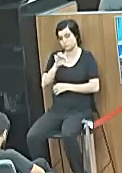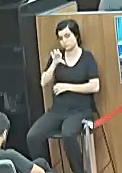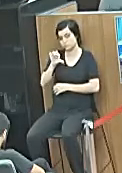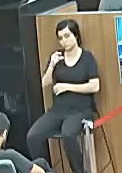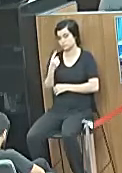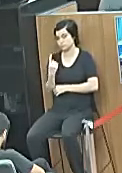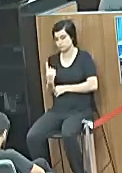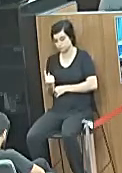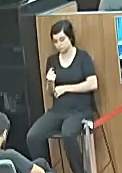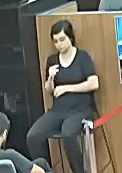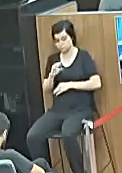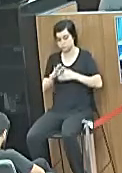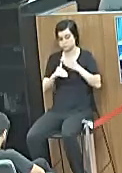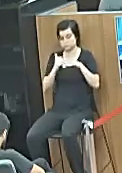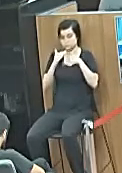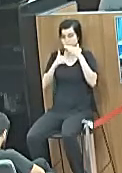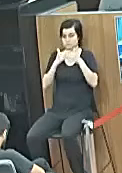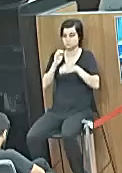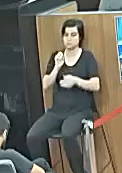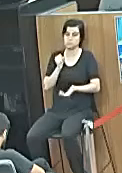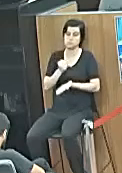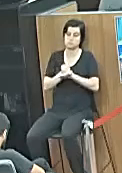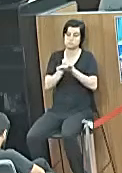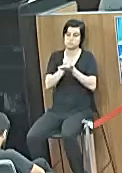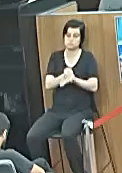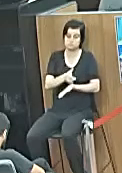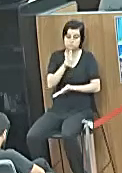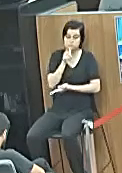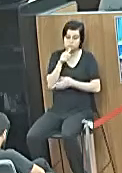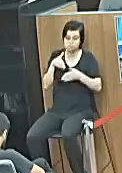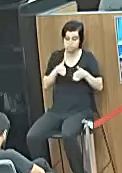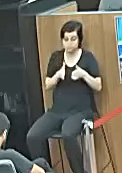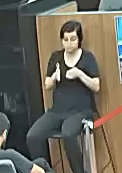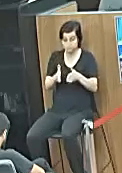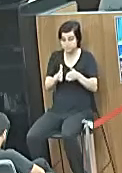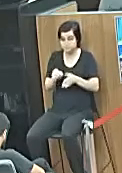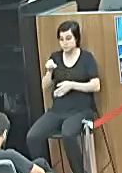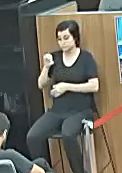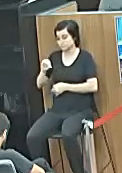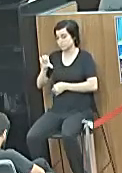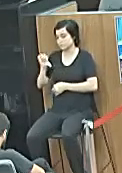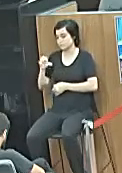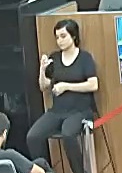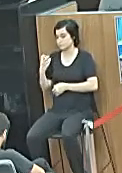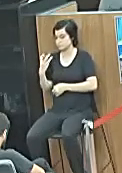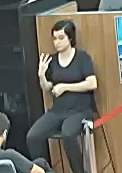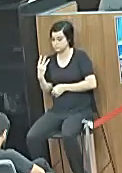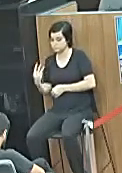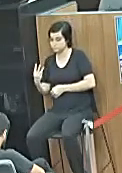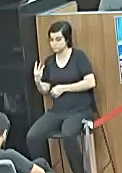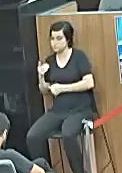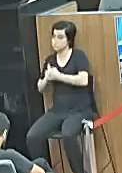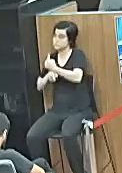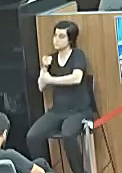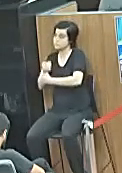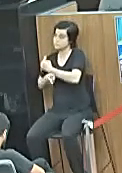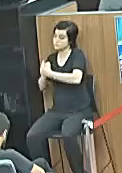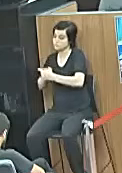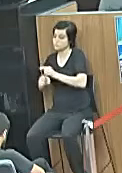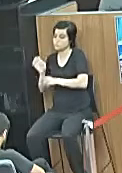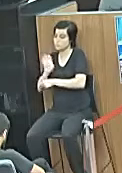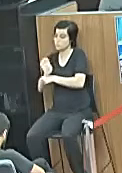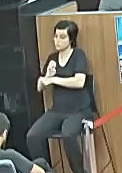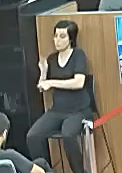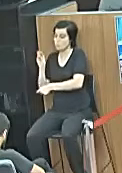gestão e desenvolvimento sustentável de recursos hídricos 0 93 instrumentos a polir da política estadual